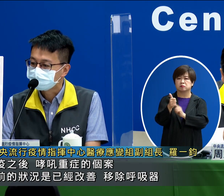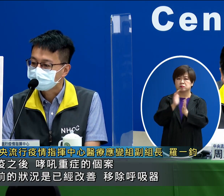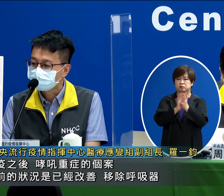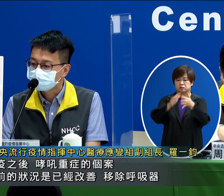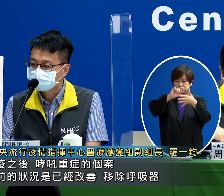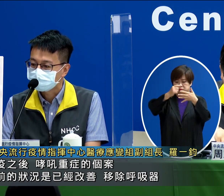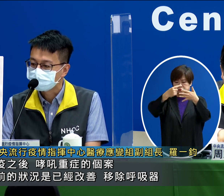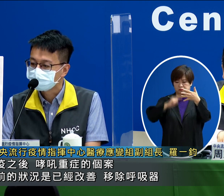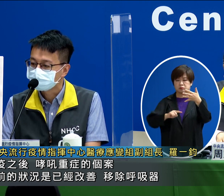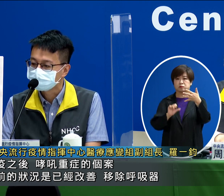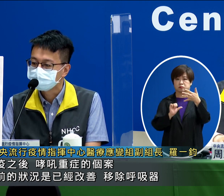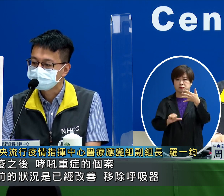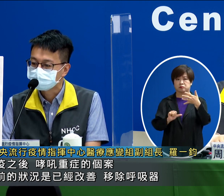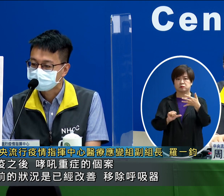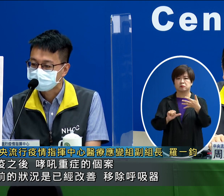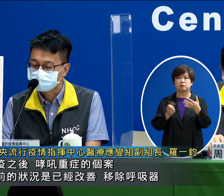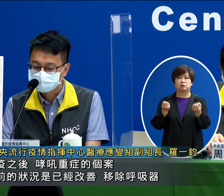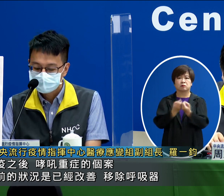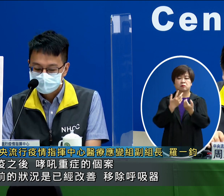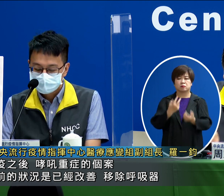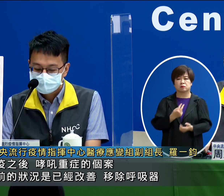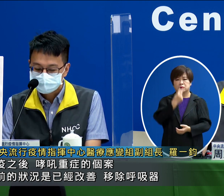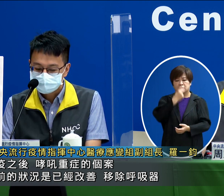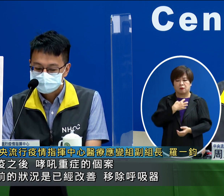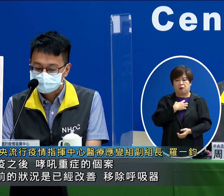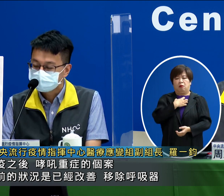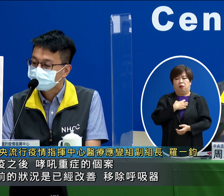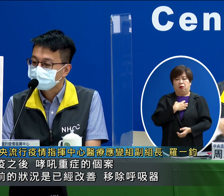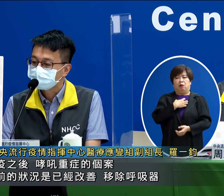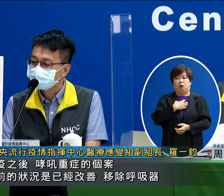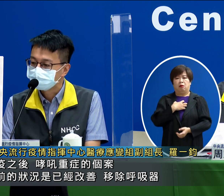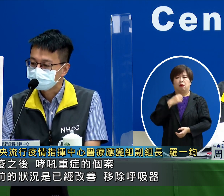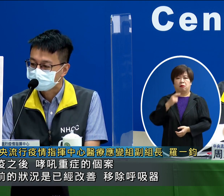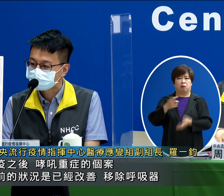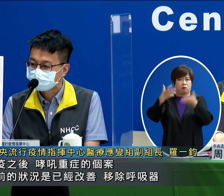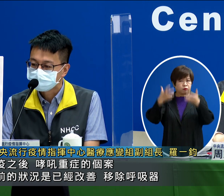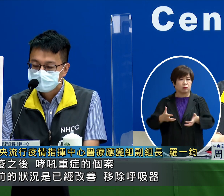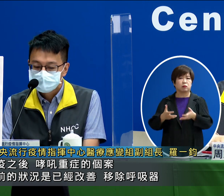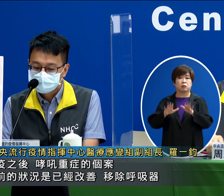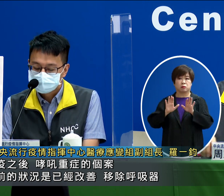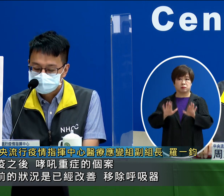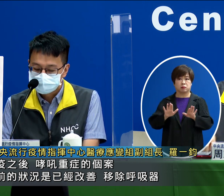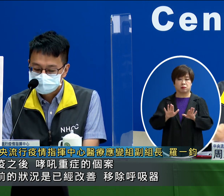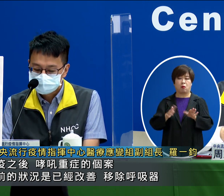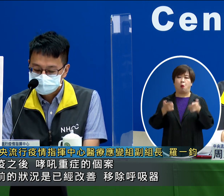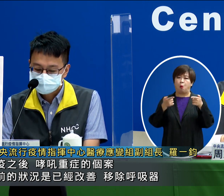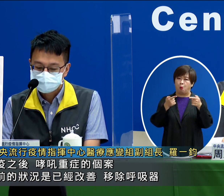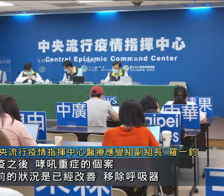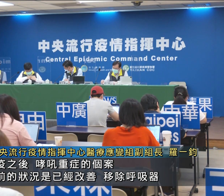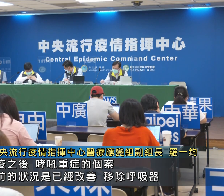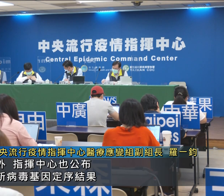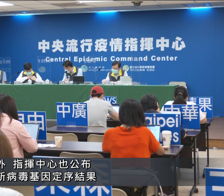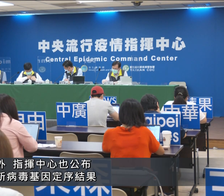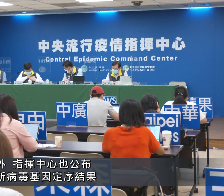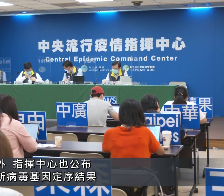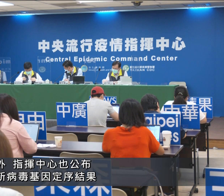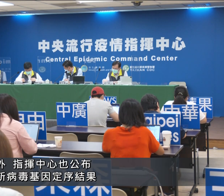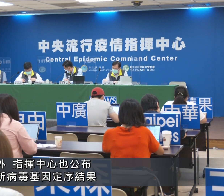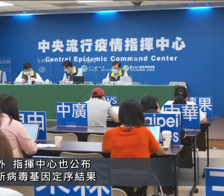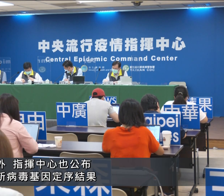后哮吼重症的个案哈。那目前的状况是已经改善，移除呼吸器。 另外，指挥中心也公布最新病